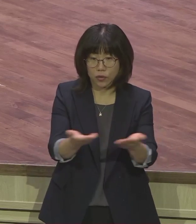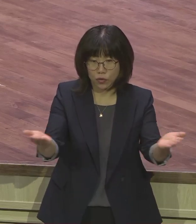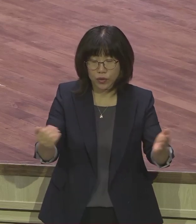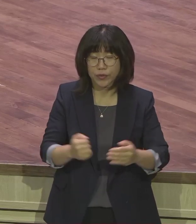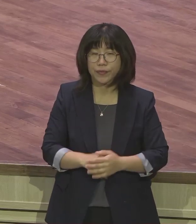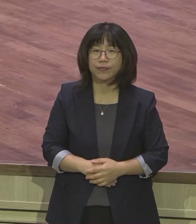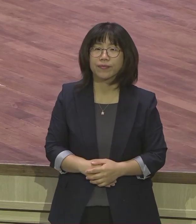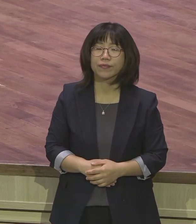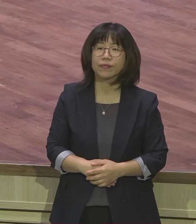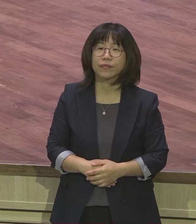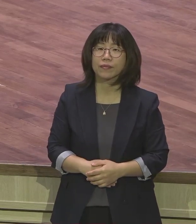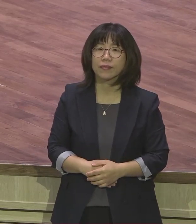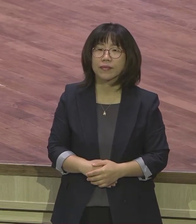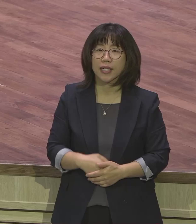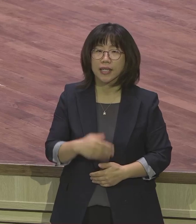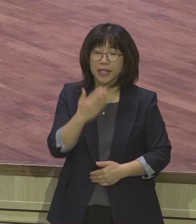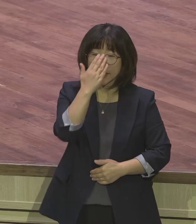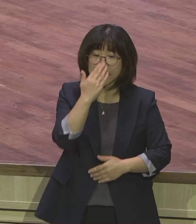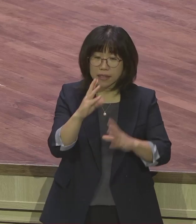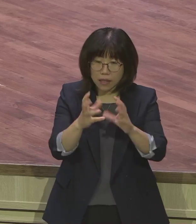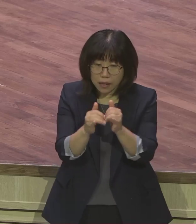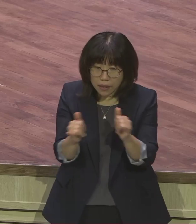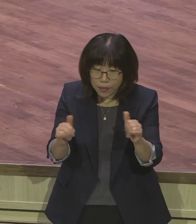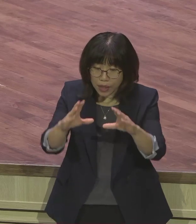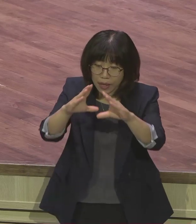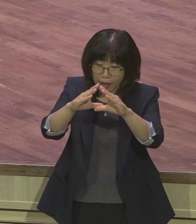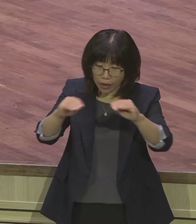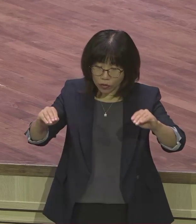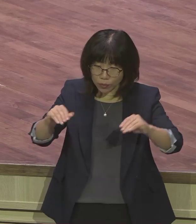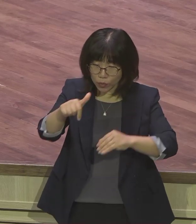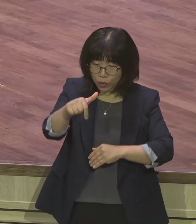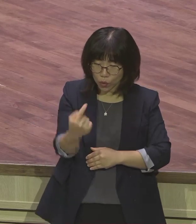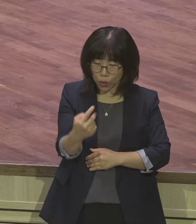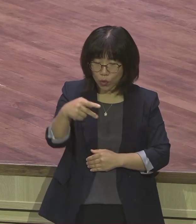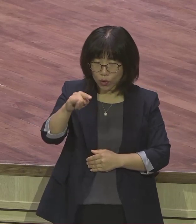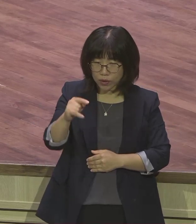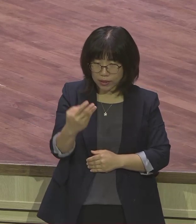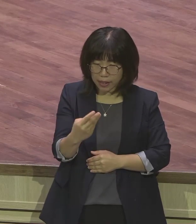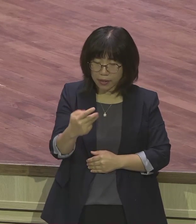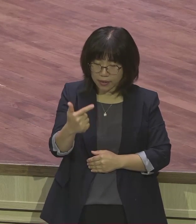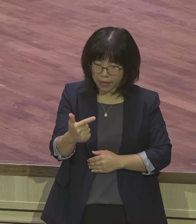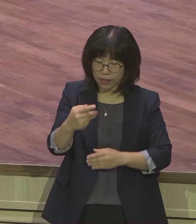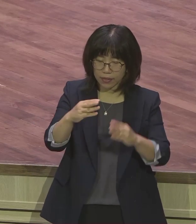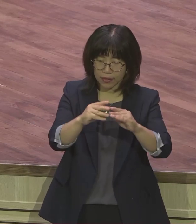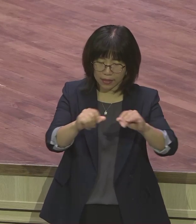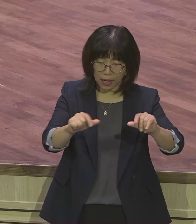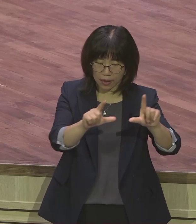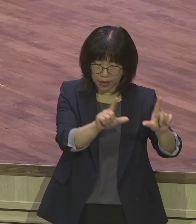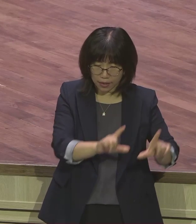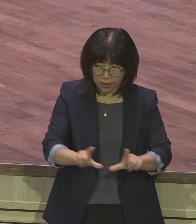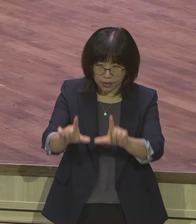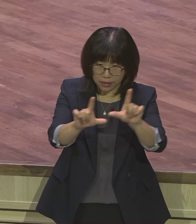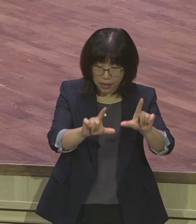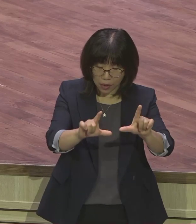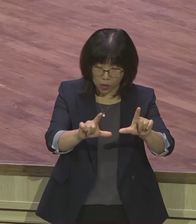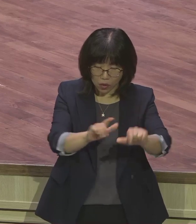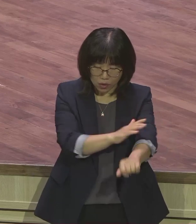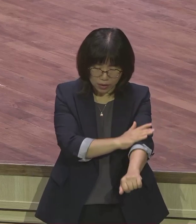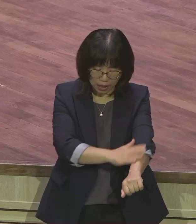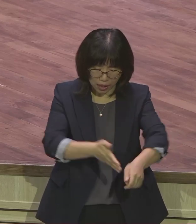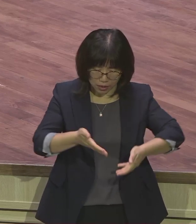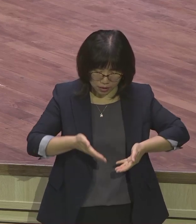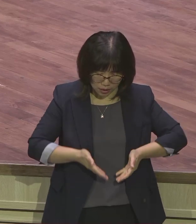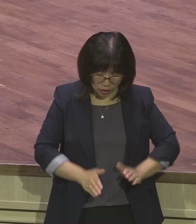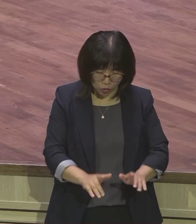21절 이스라엘 족속이 애급 고센 땅에 거주하여 거기서 생업을 얻어 생육하고